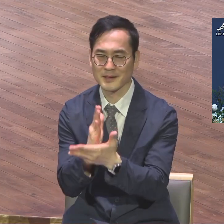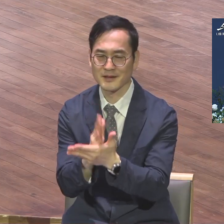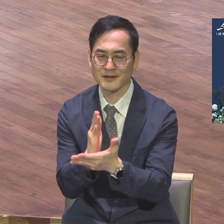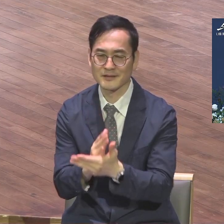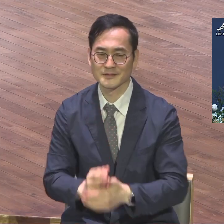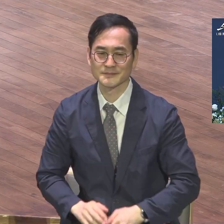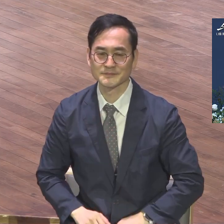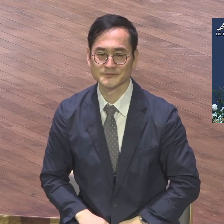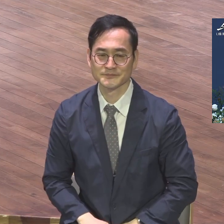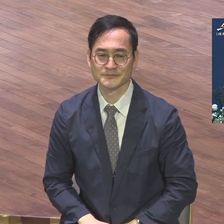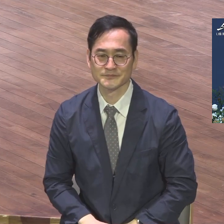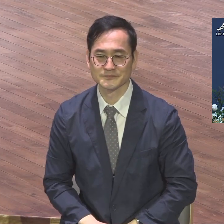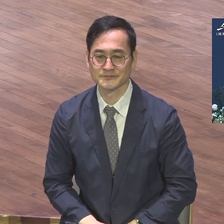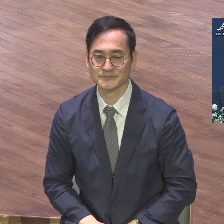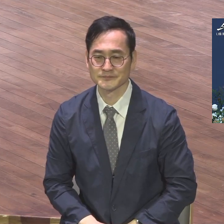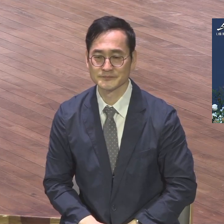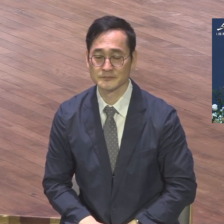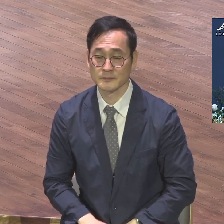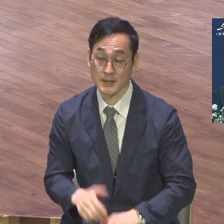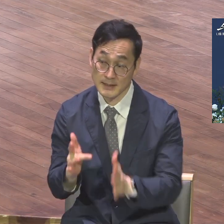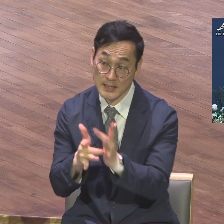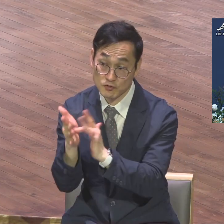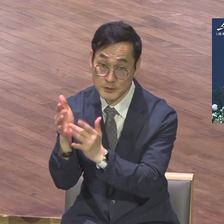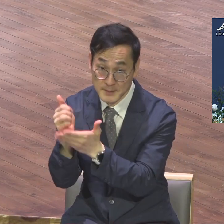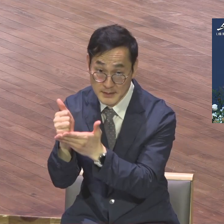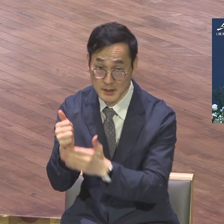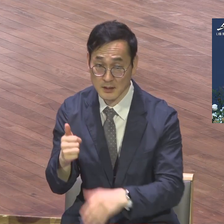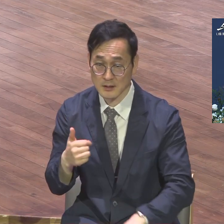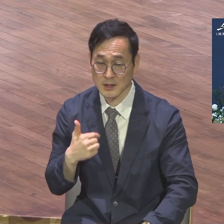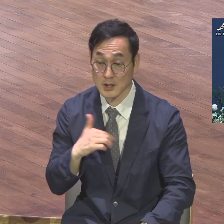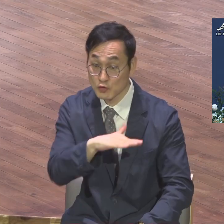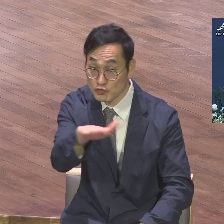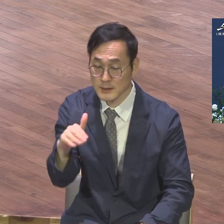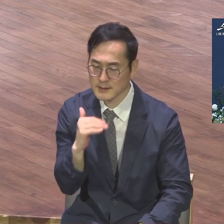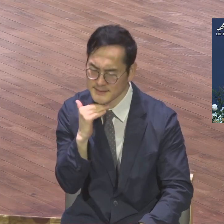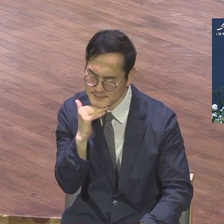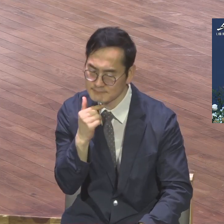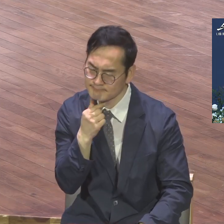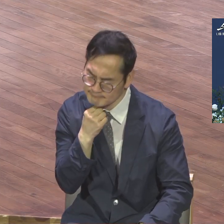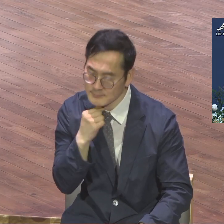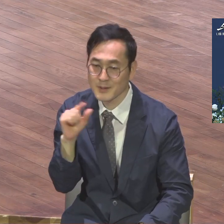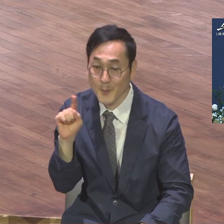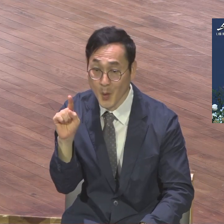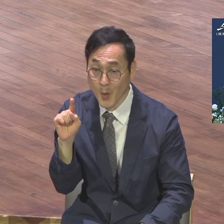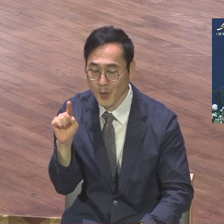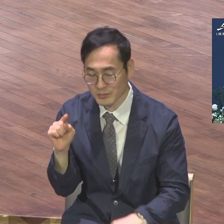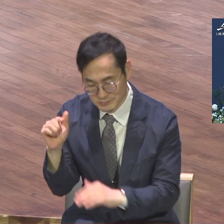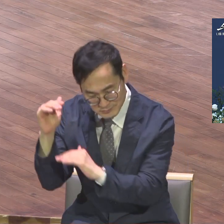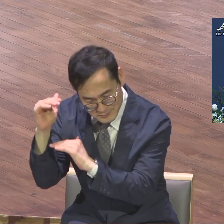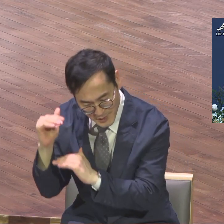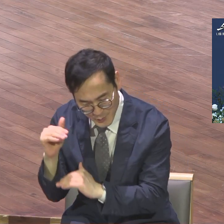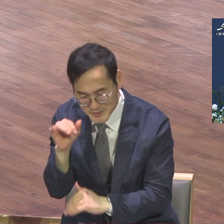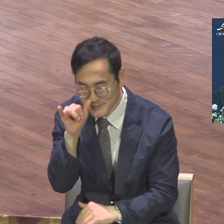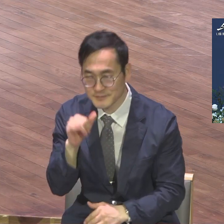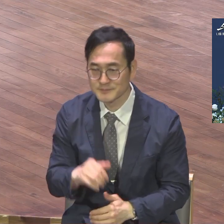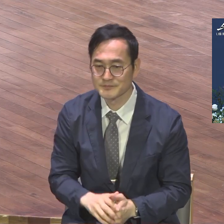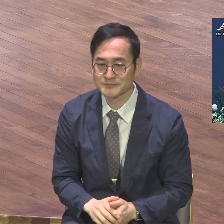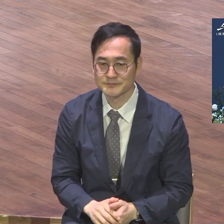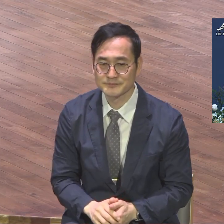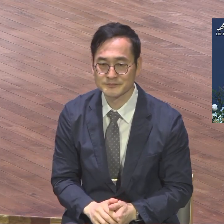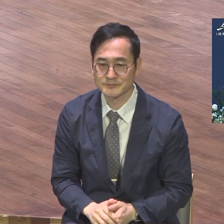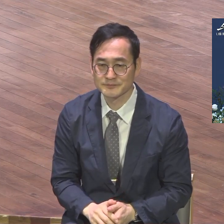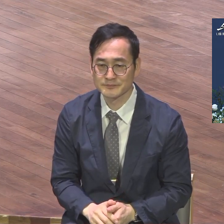본문에 예수님께서 우리에게 기대하시는 것이 무엇인지 잘 보여주고 있어요. 마가복음 11장의